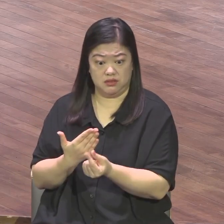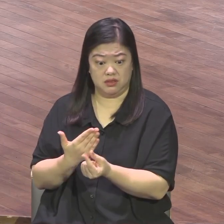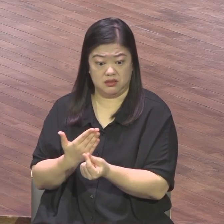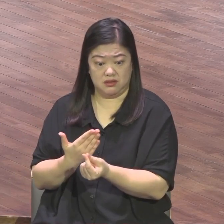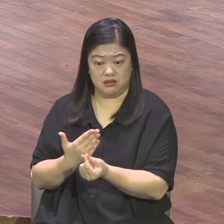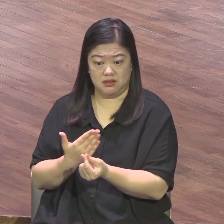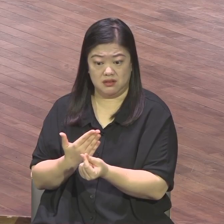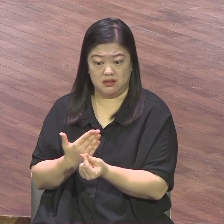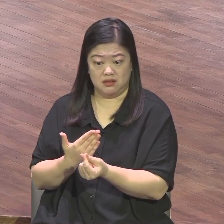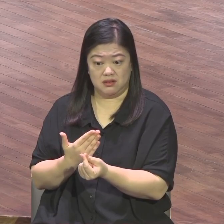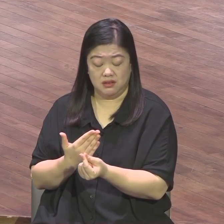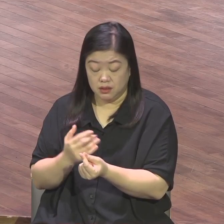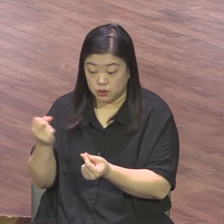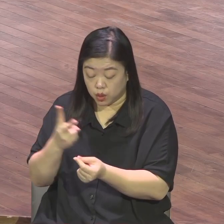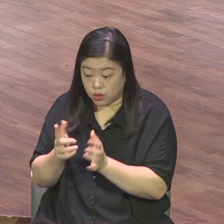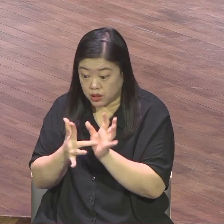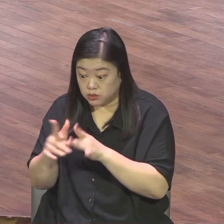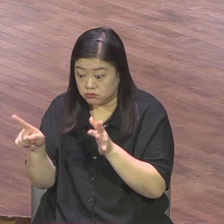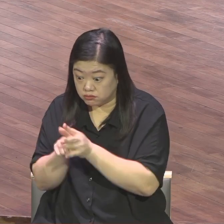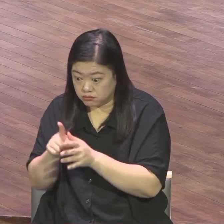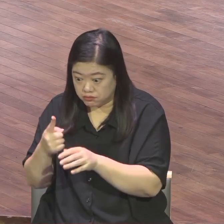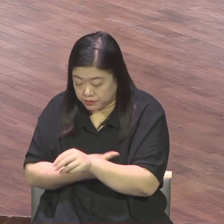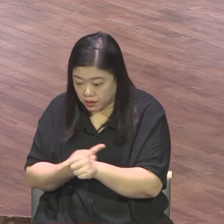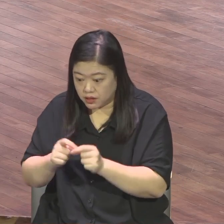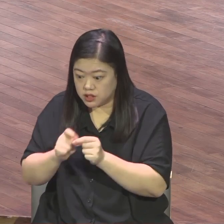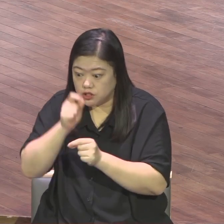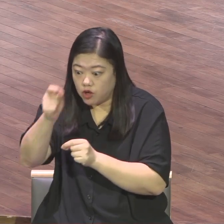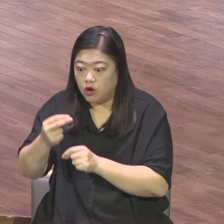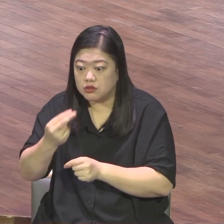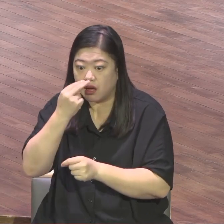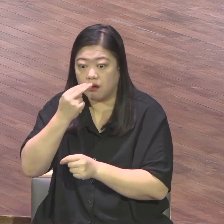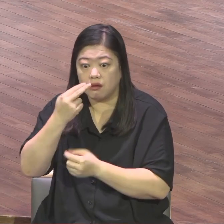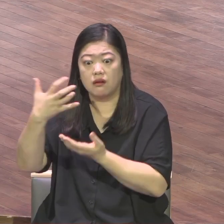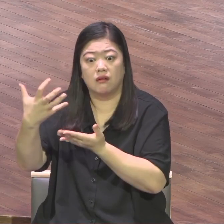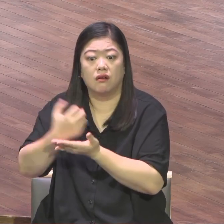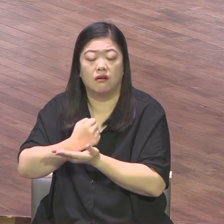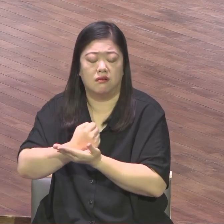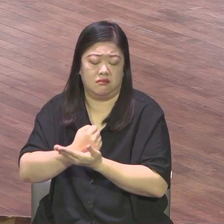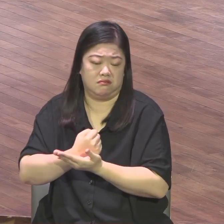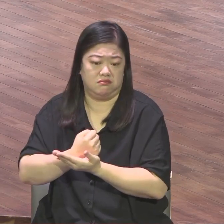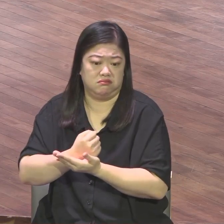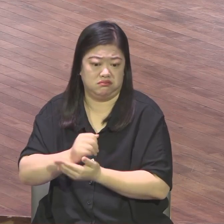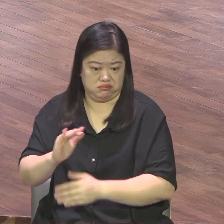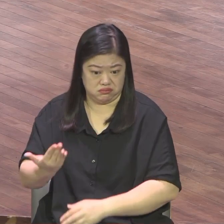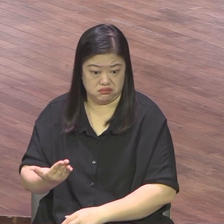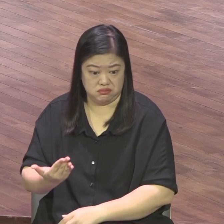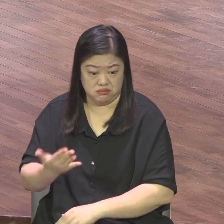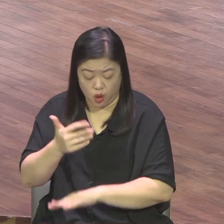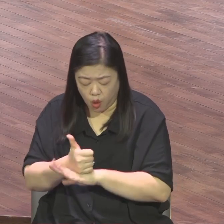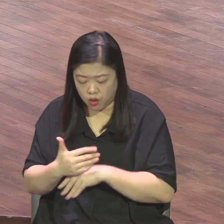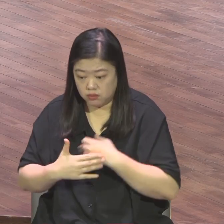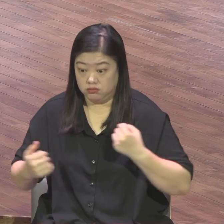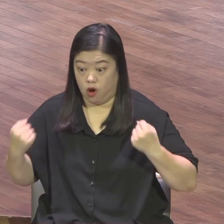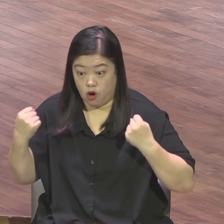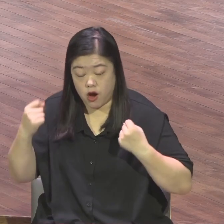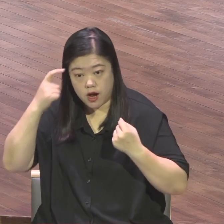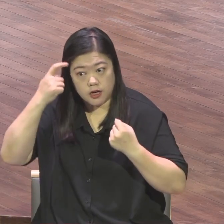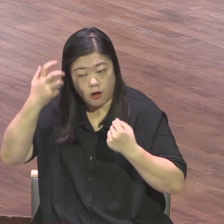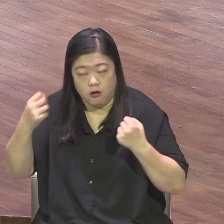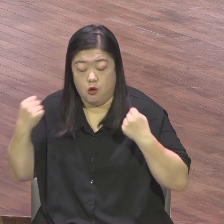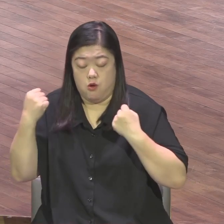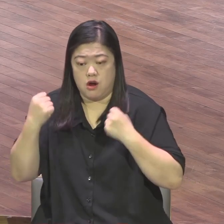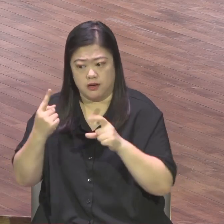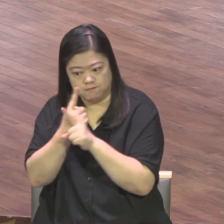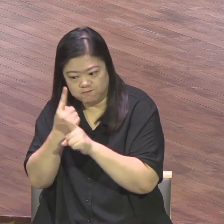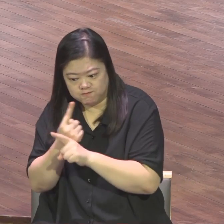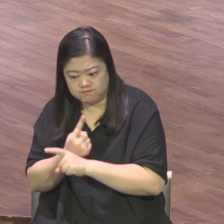그리고 영원한 생명 얻게 된 거죠. 이게 복음이지요. 치유하지요. 사람을 건강하게.